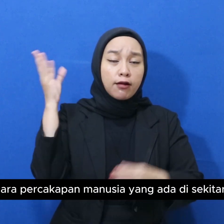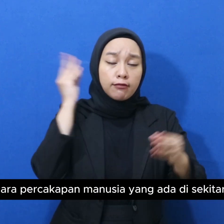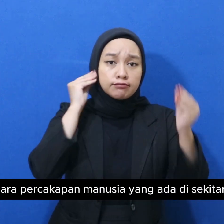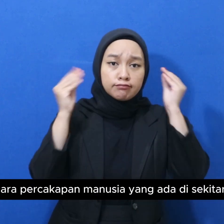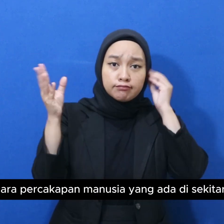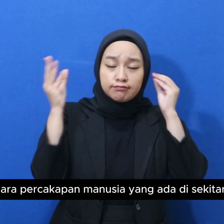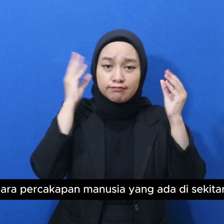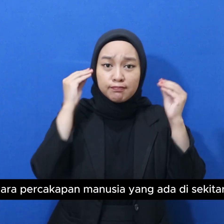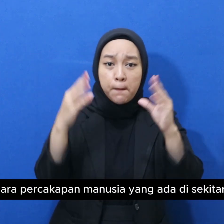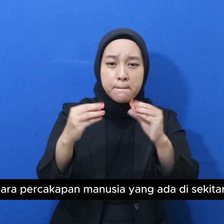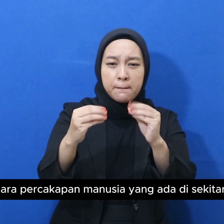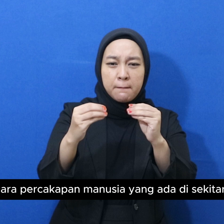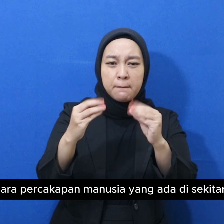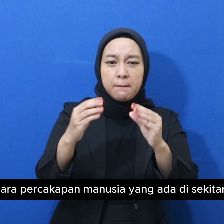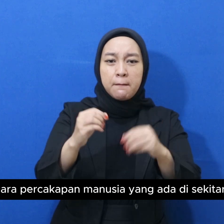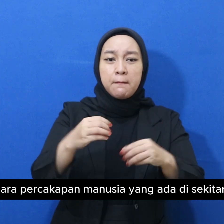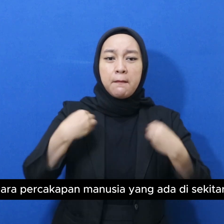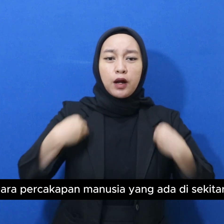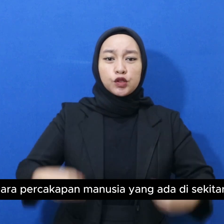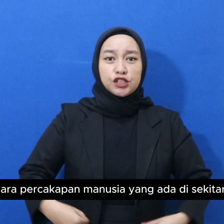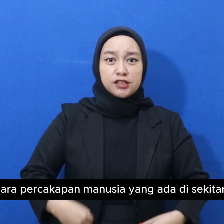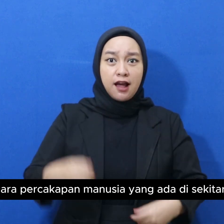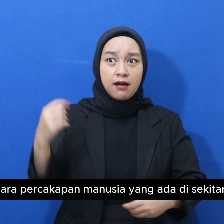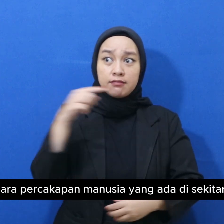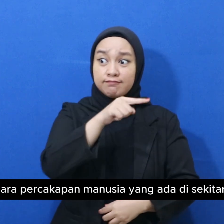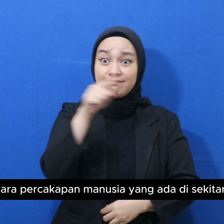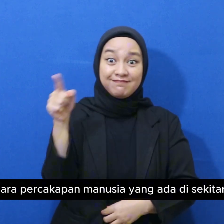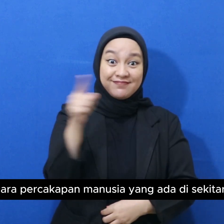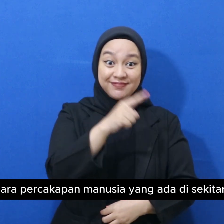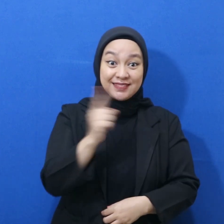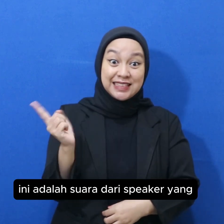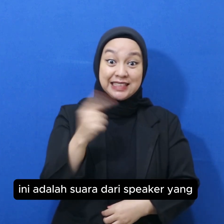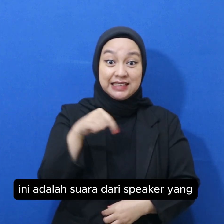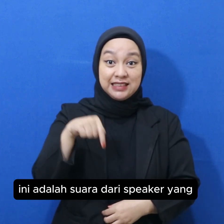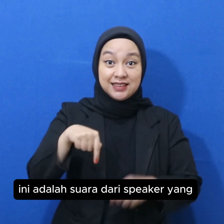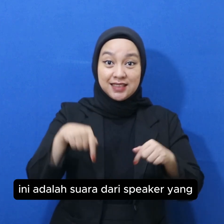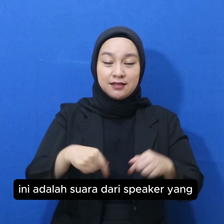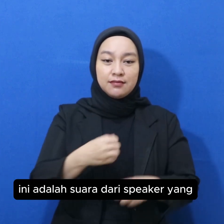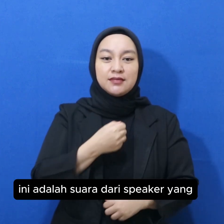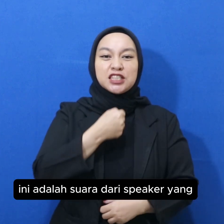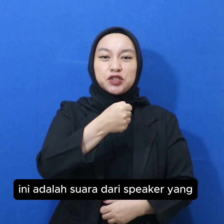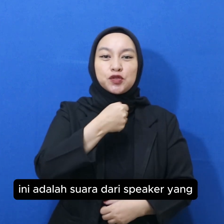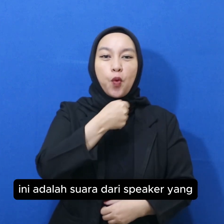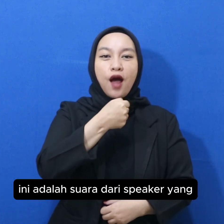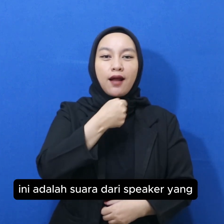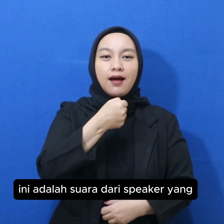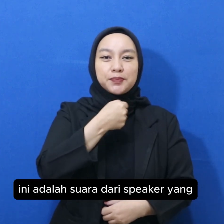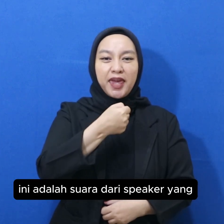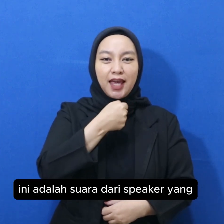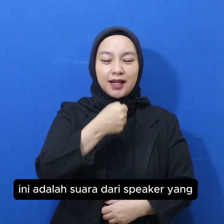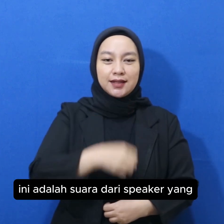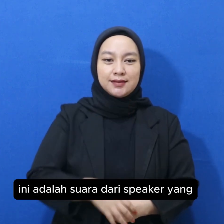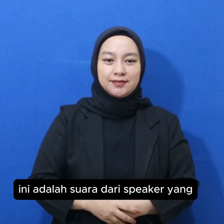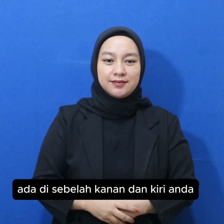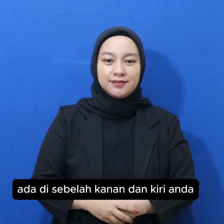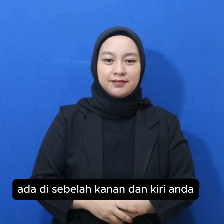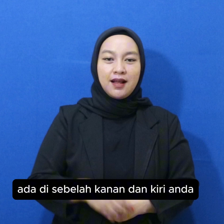Suara-suara percakapan manusia yang ada di sekitar Anda ini adalah suara dari speaker yang ada di